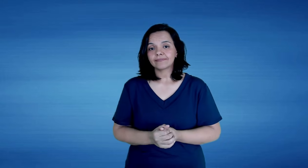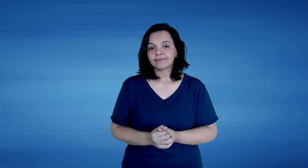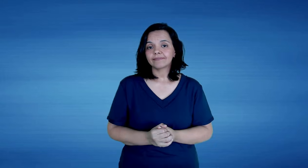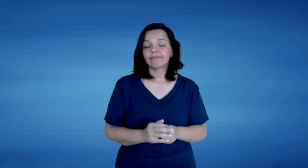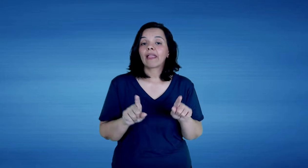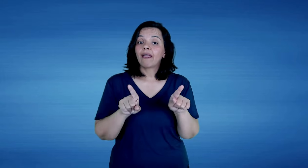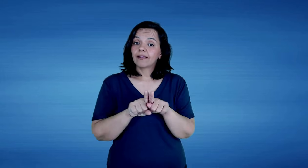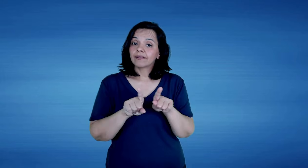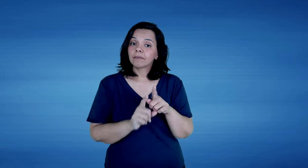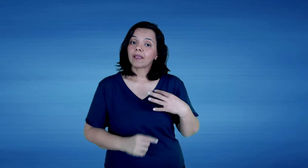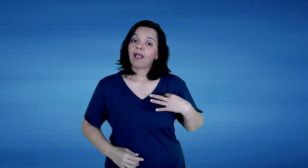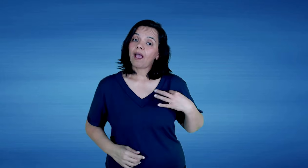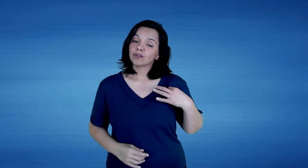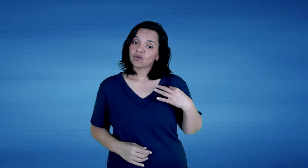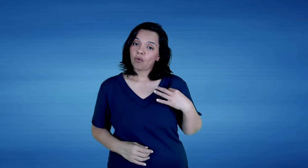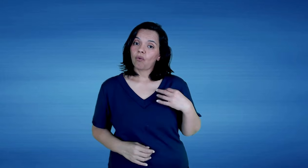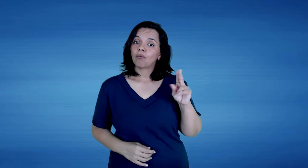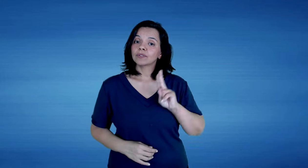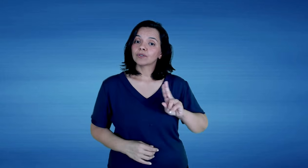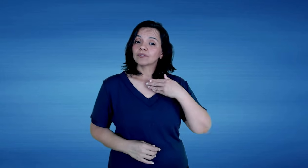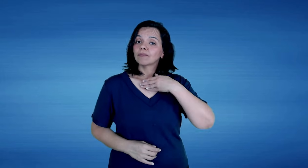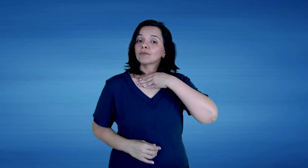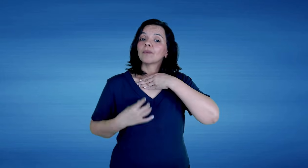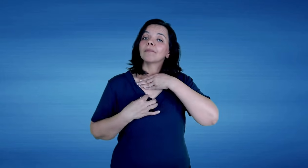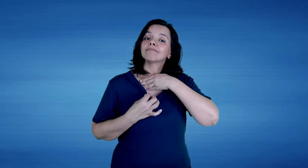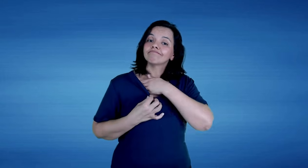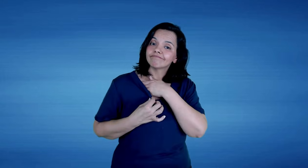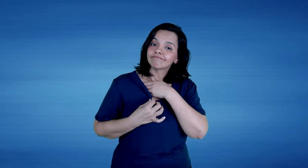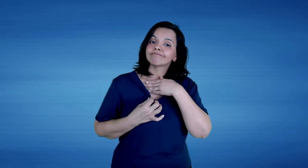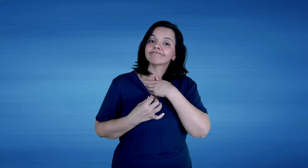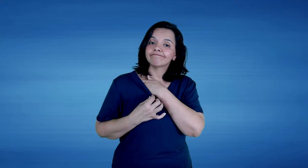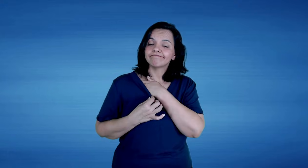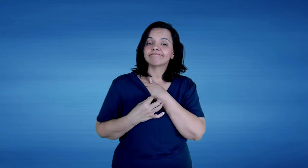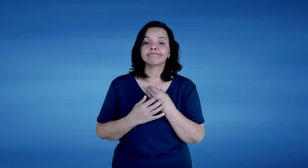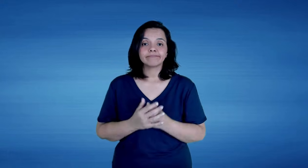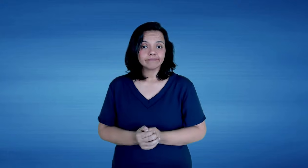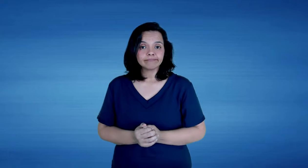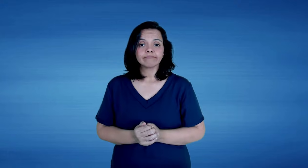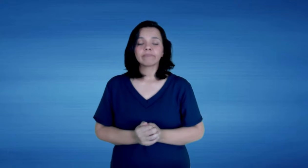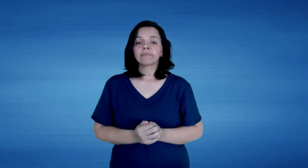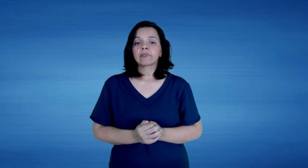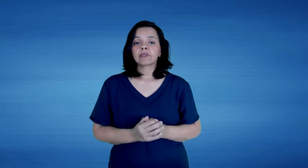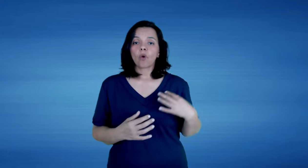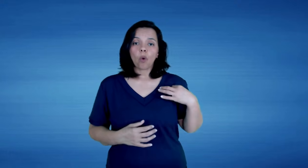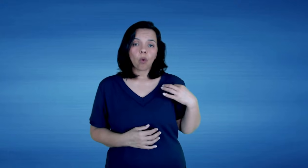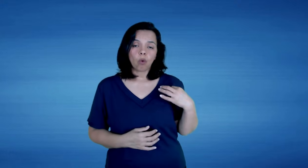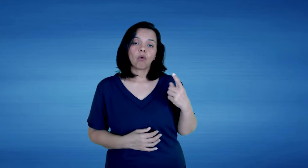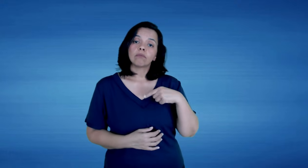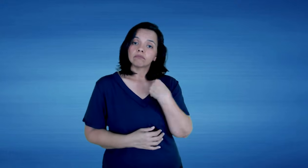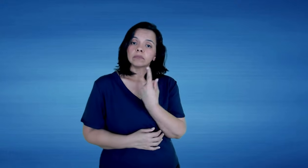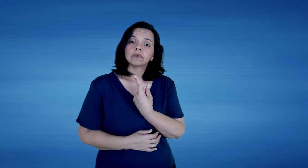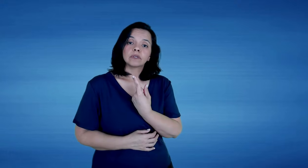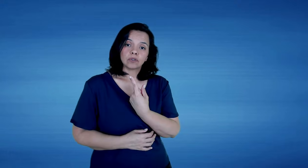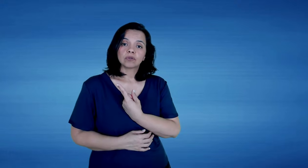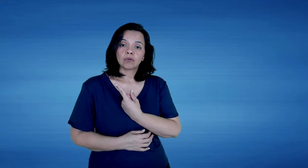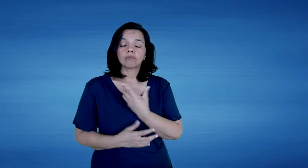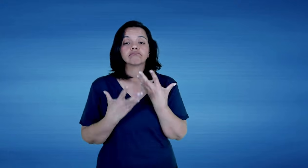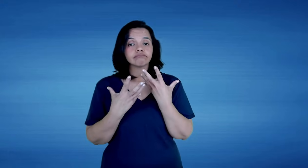E nós respeitamos isso, respeitamos a Deus quando usamos. E os garments também, essas roupas que elas ficam por